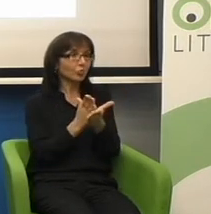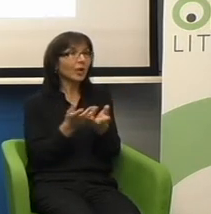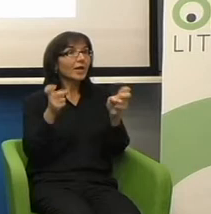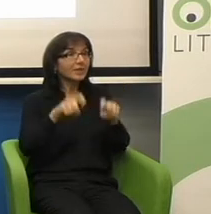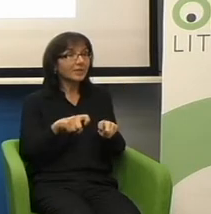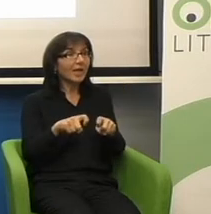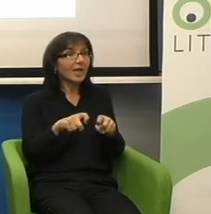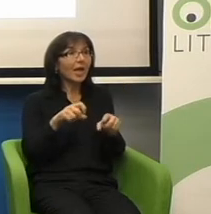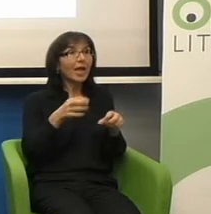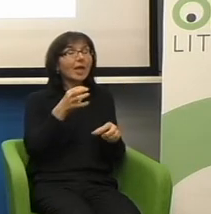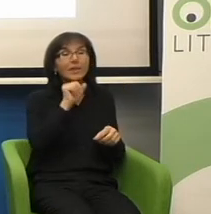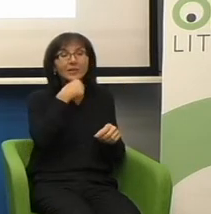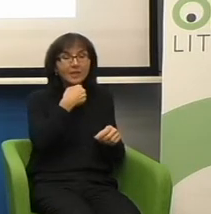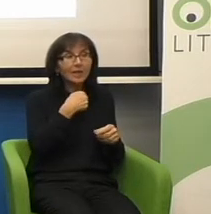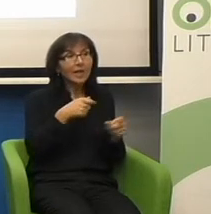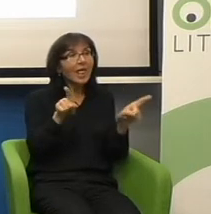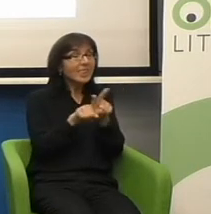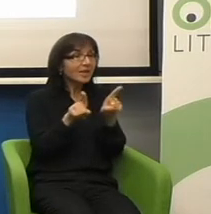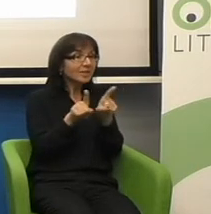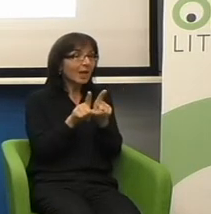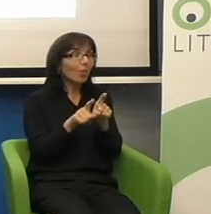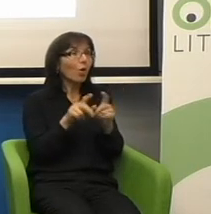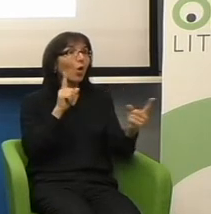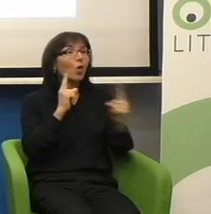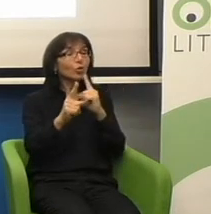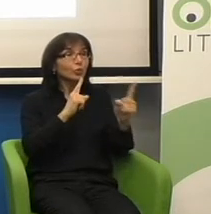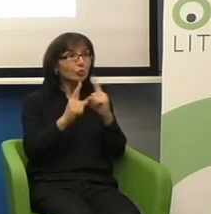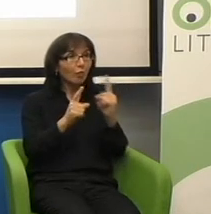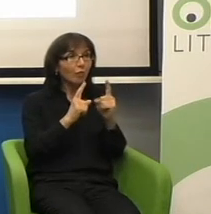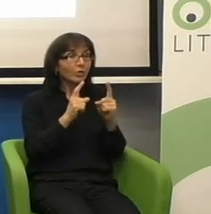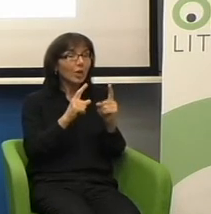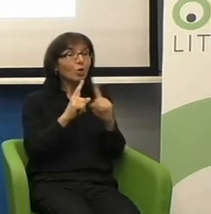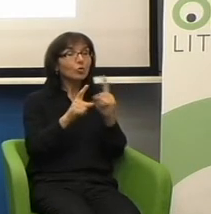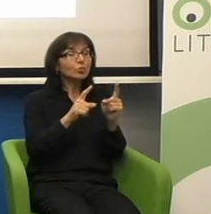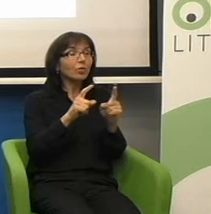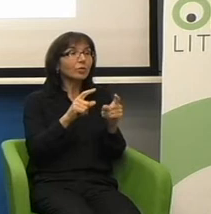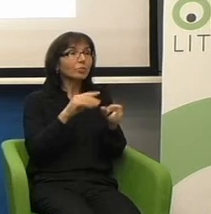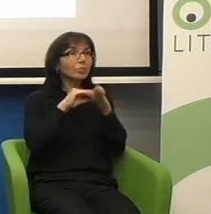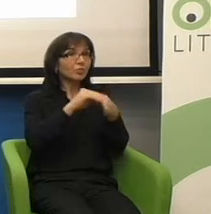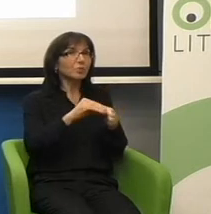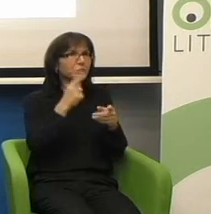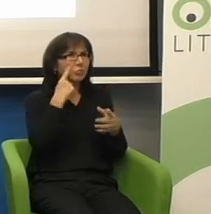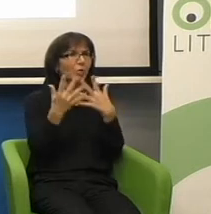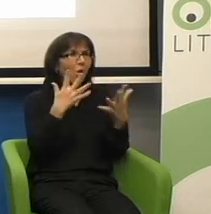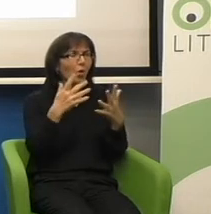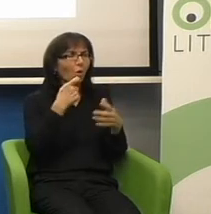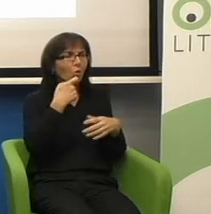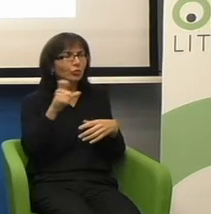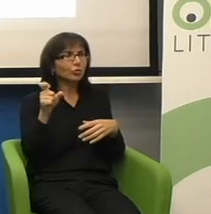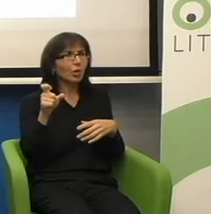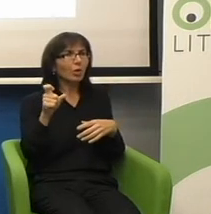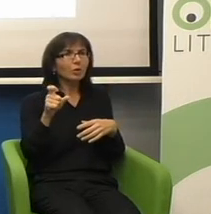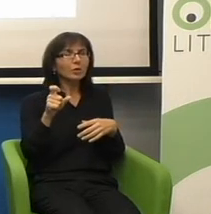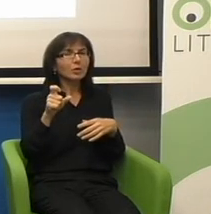opieramy się też na rozmowach. I tych rozmów do książki przyprowadziliśmy ja nie wiem, około 100. Czasami